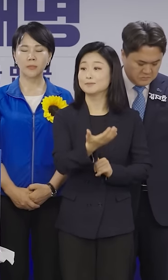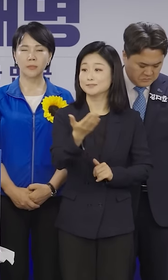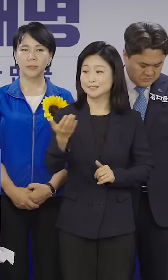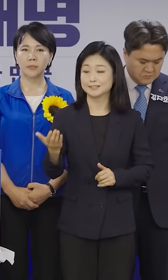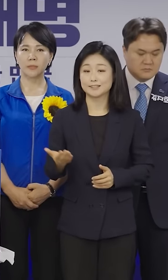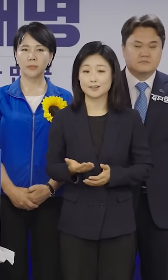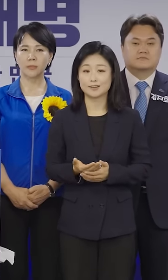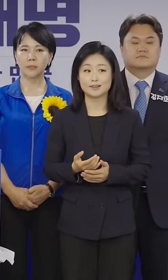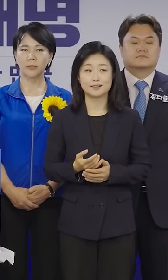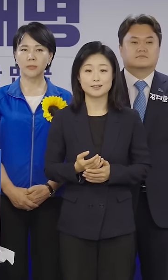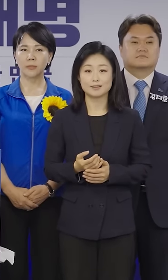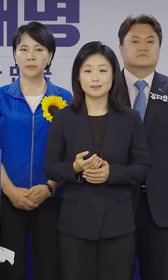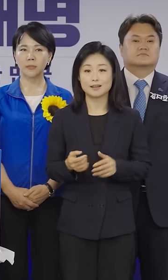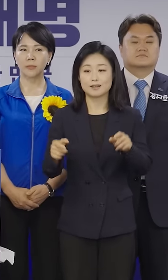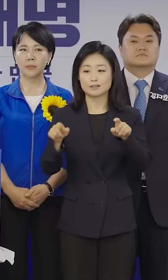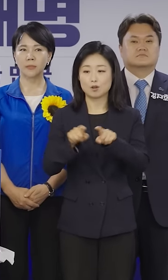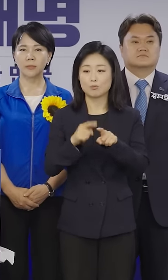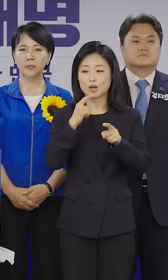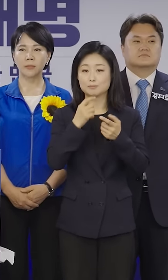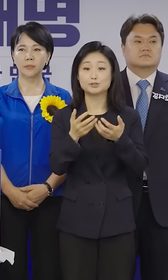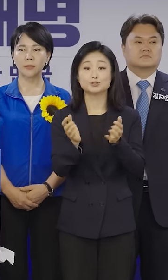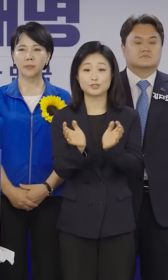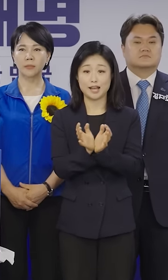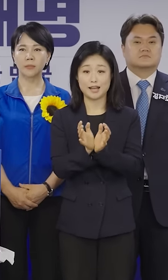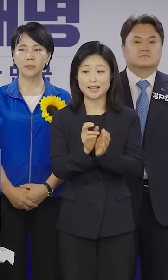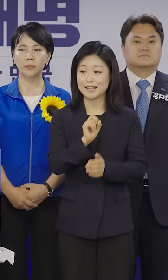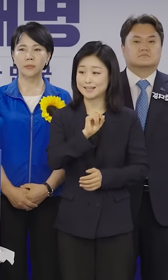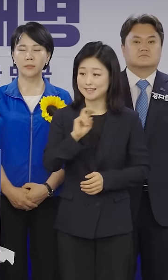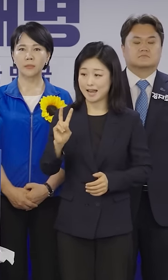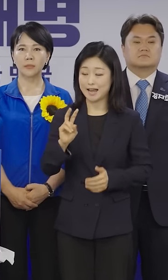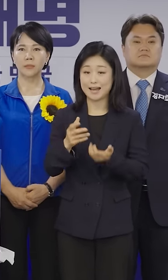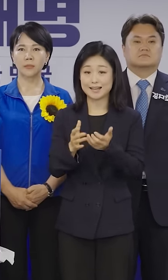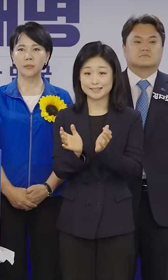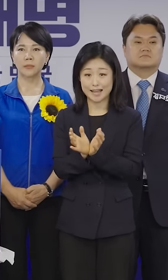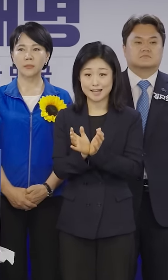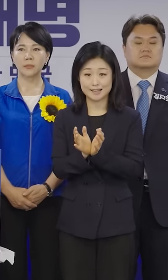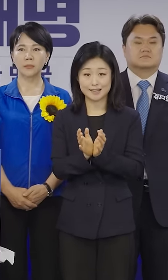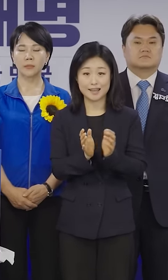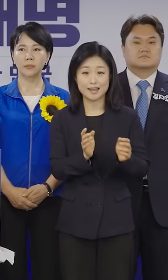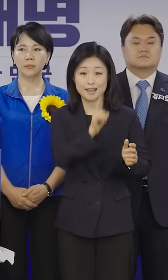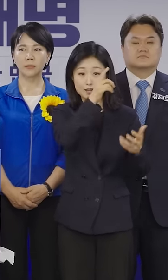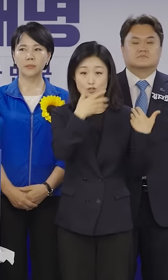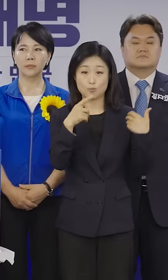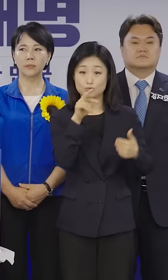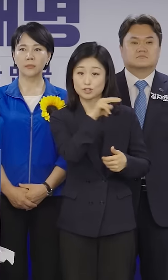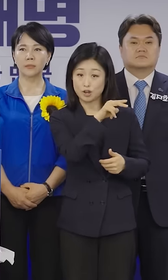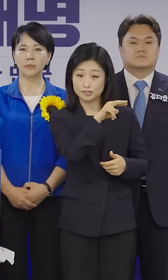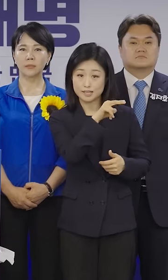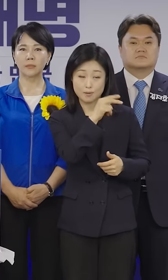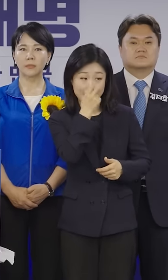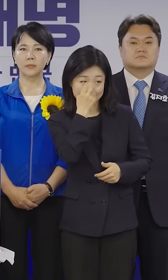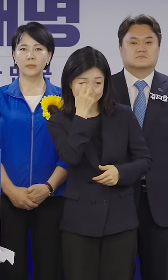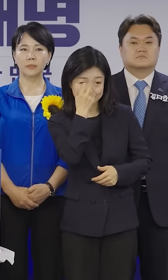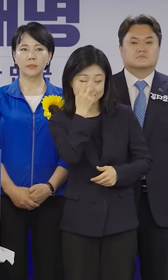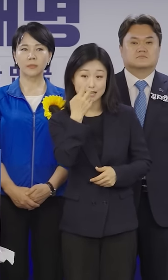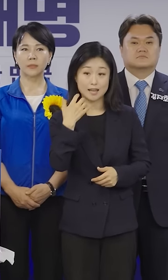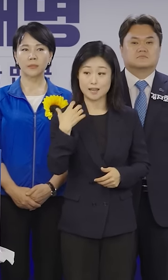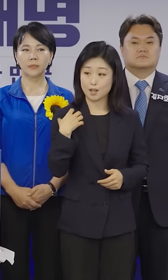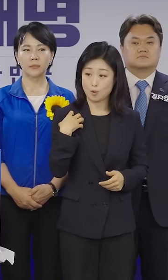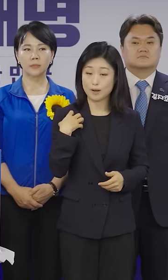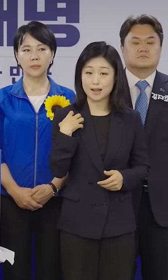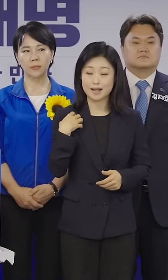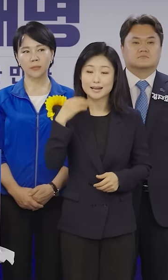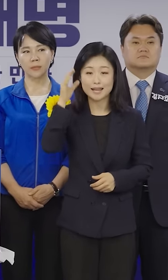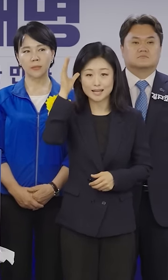국민들께서 더불어민주당의 야당으로서의 견제 역할 감시 역할에 대한